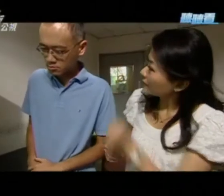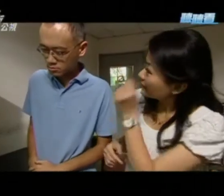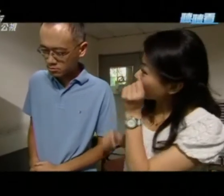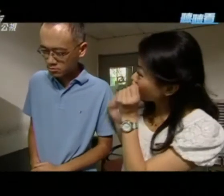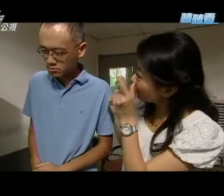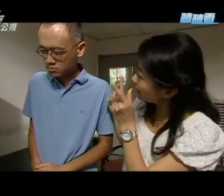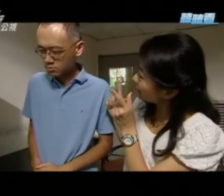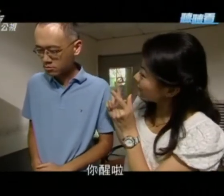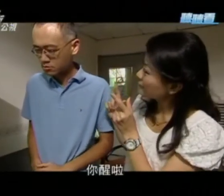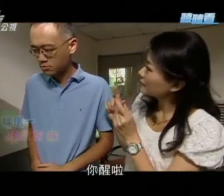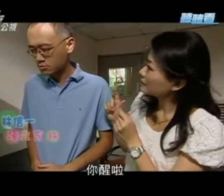你醒了，